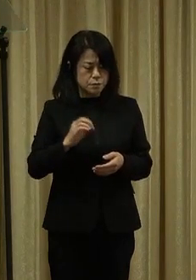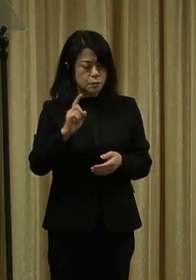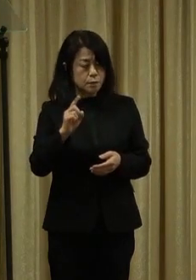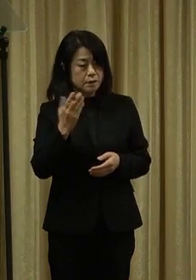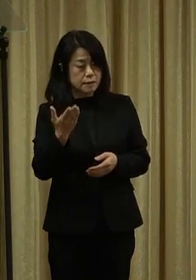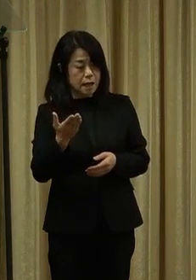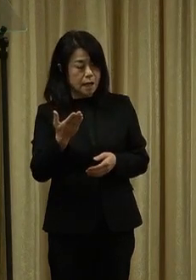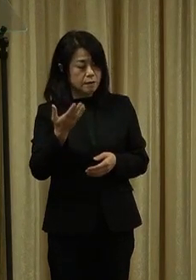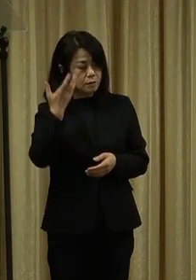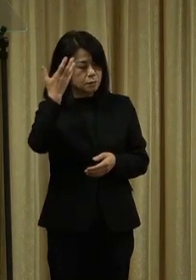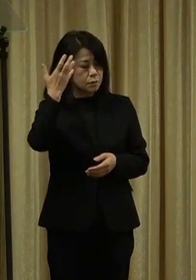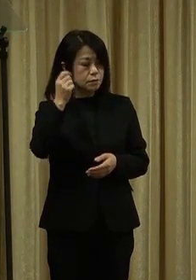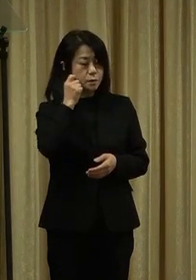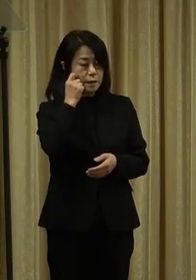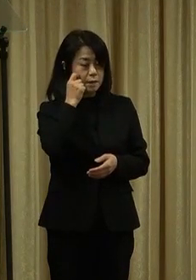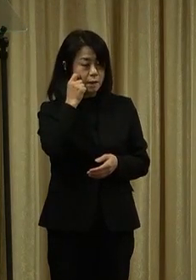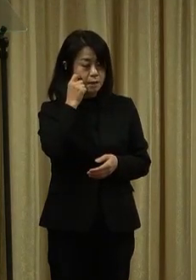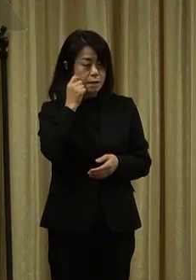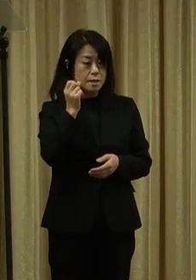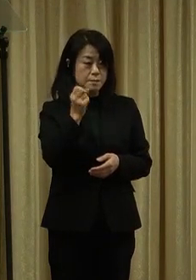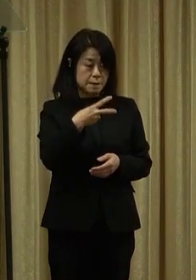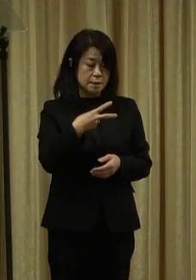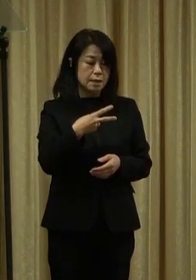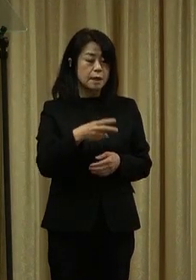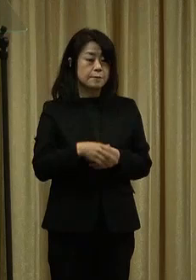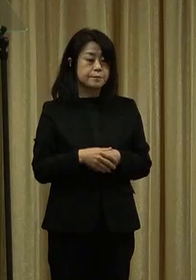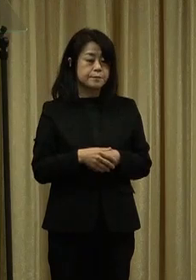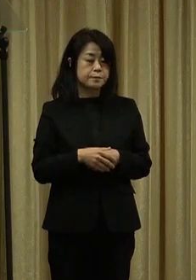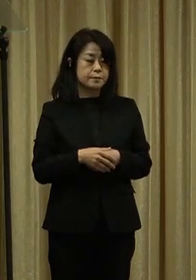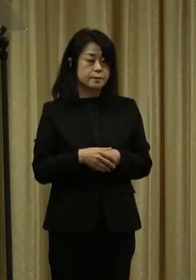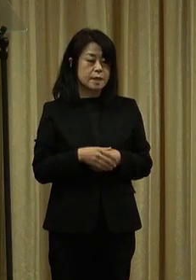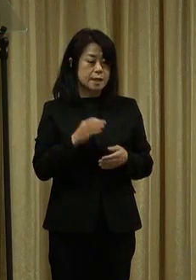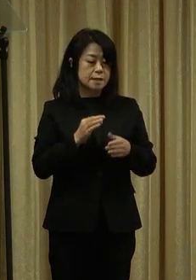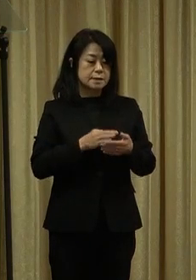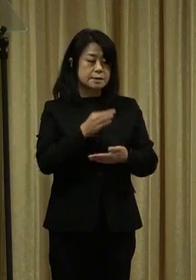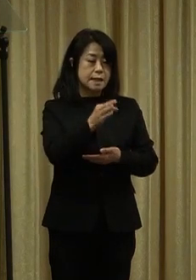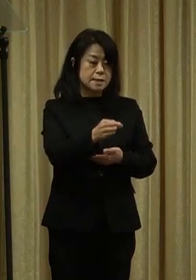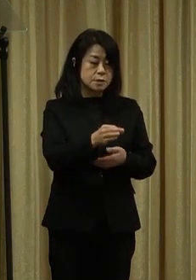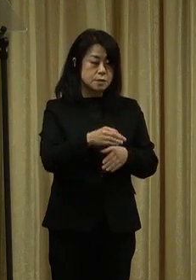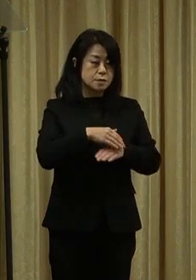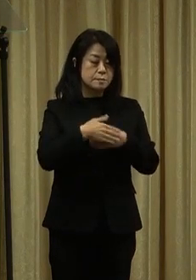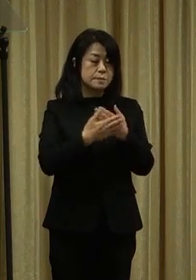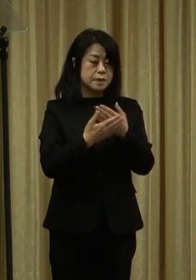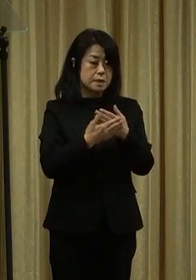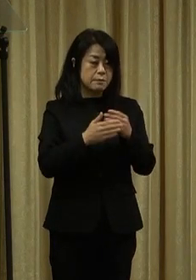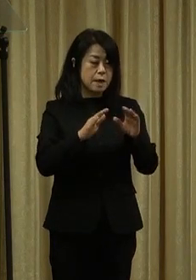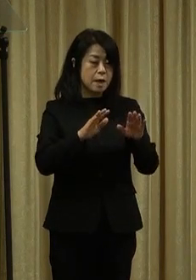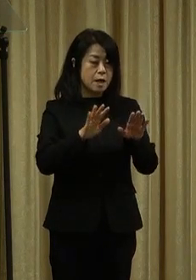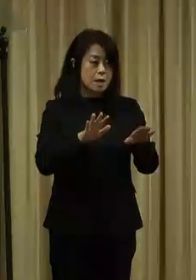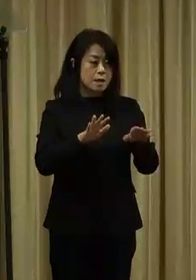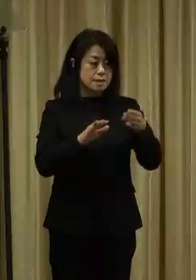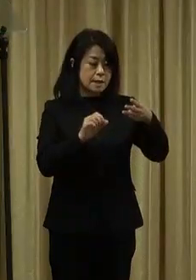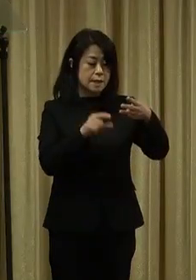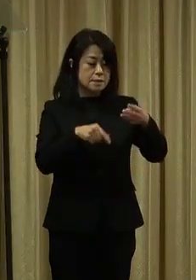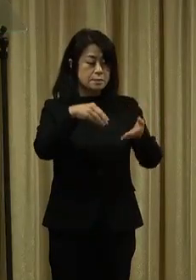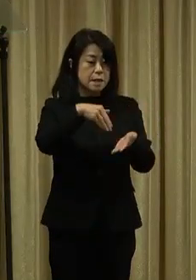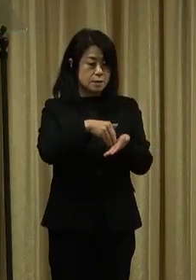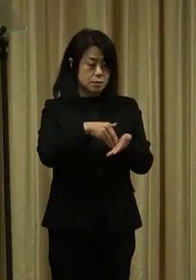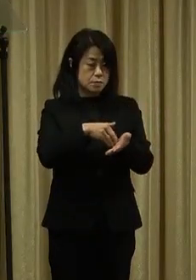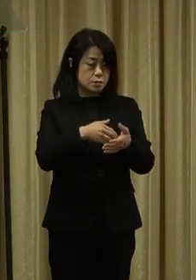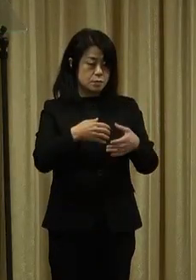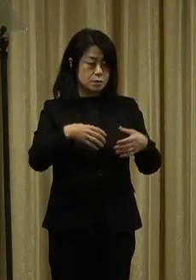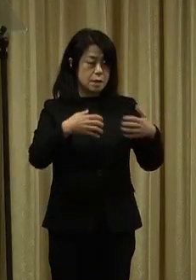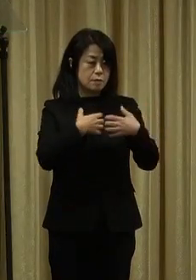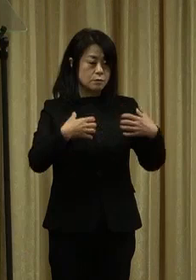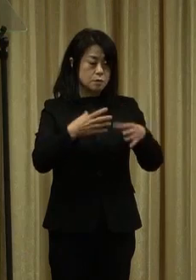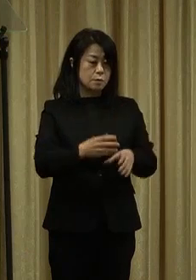影響を見通すことができないことまた歳出面では今月末に骨子をまとめる復旧復興に向けたロード